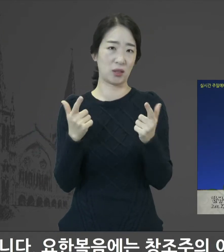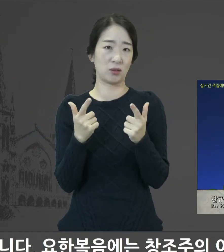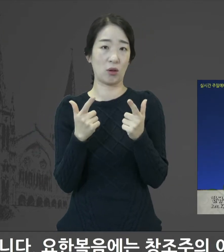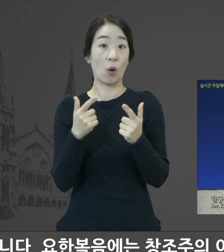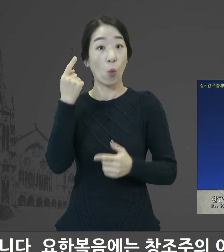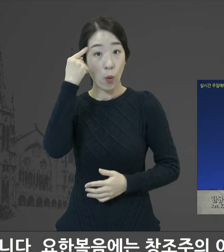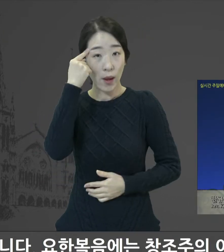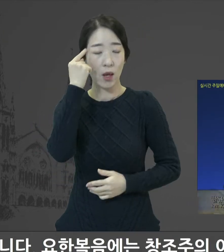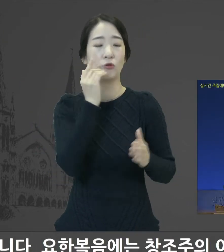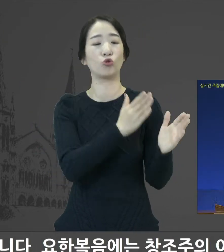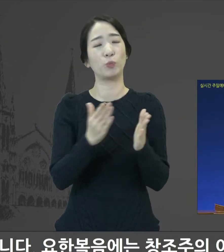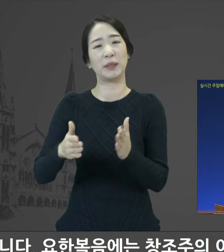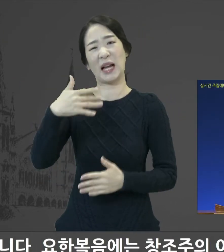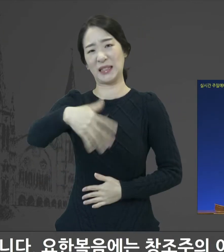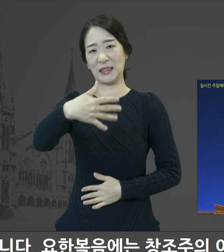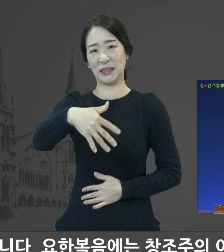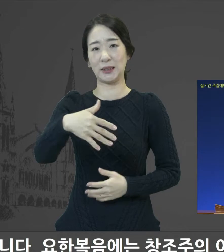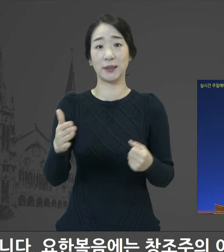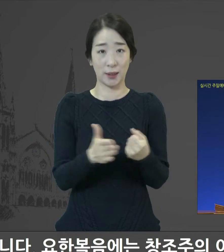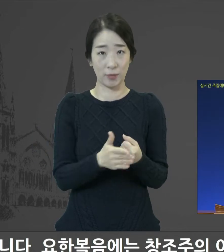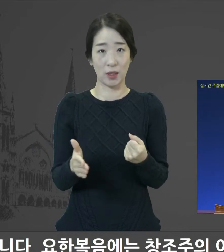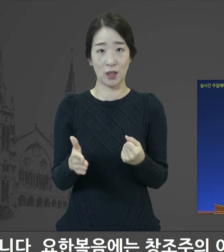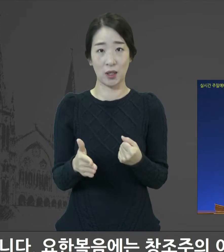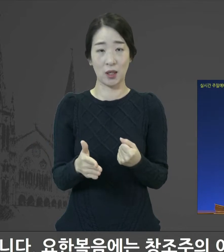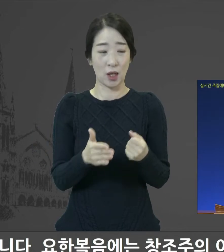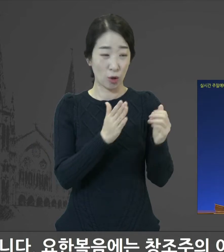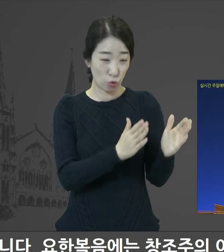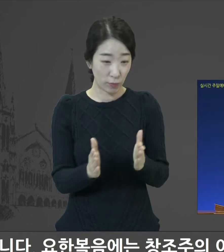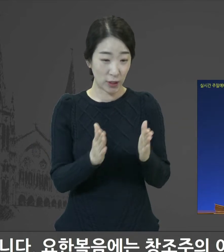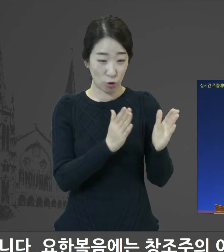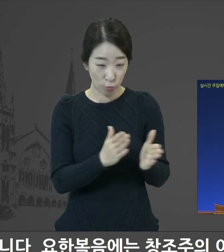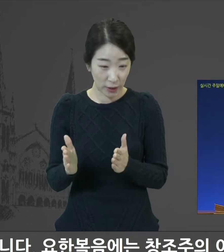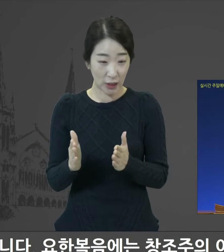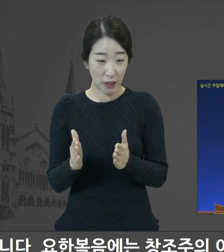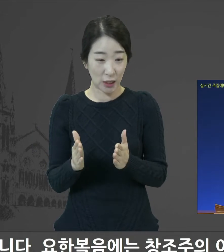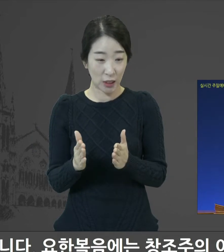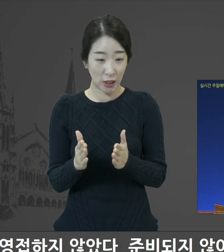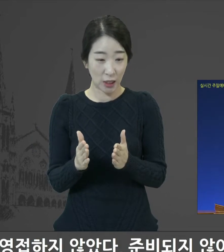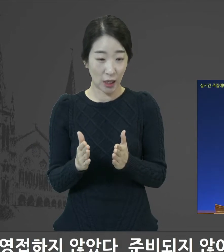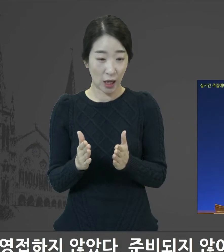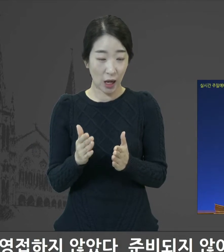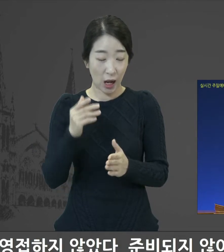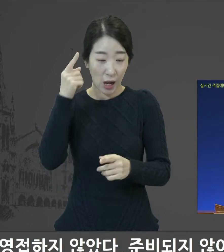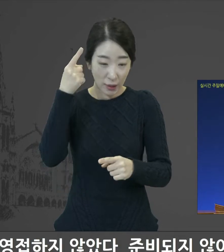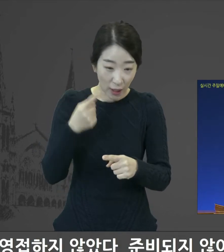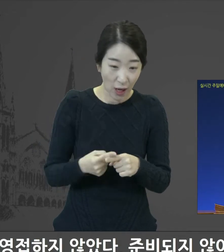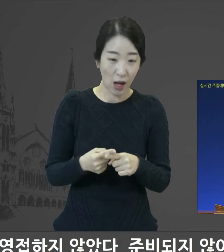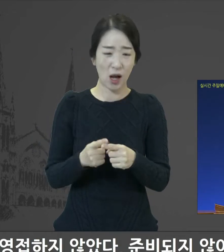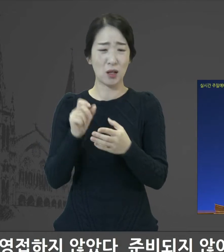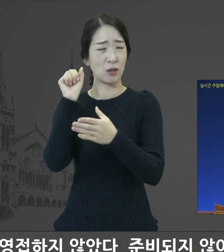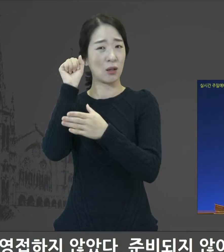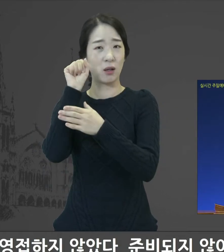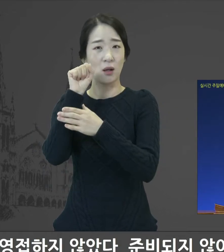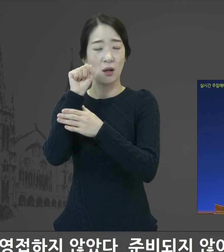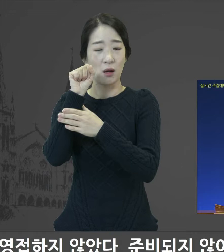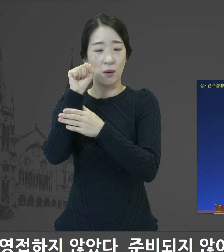것이죠. 준비만 하다가 또 아무 열매 맺지 못하는 경우도